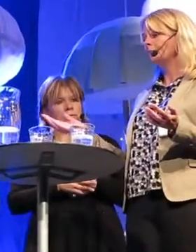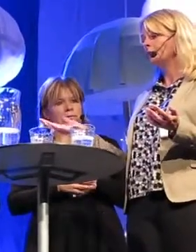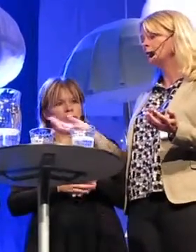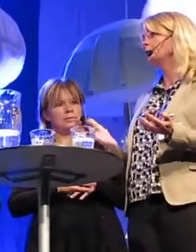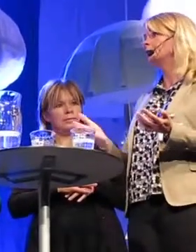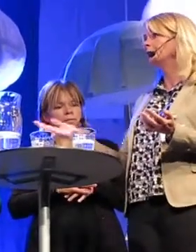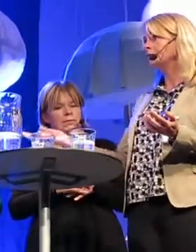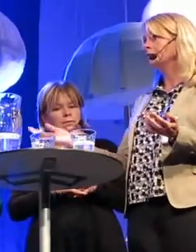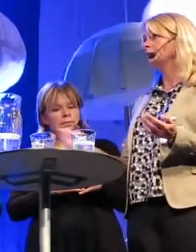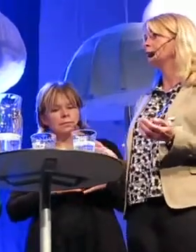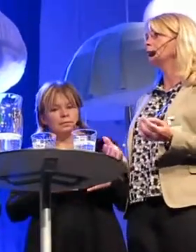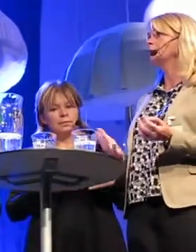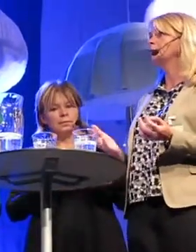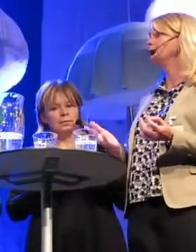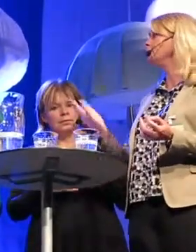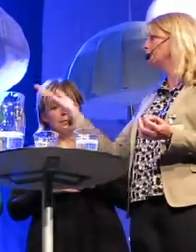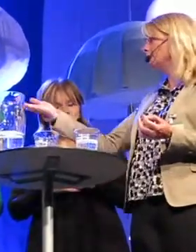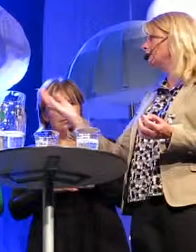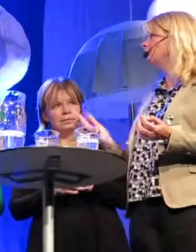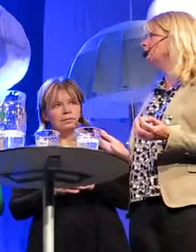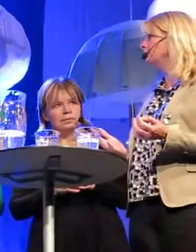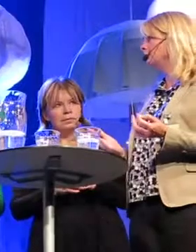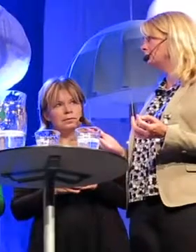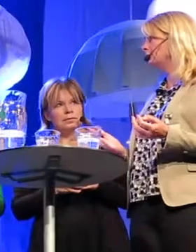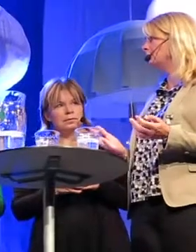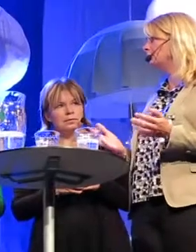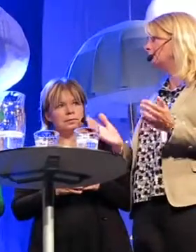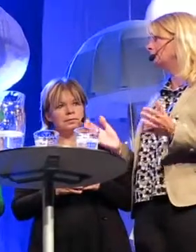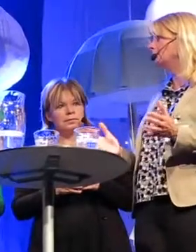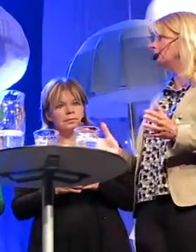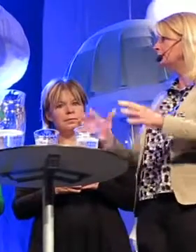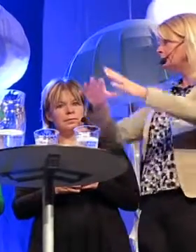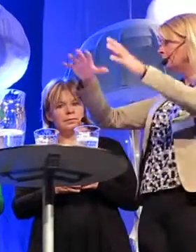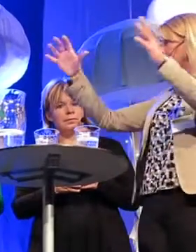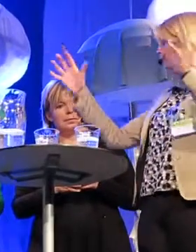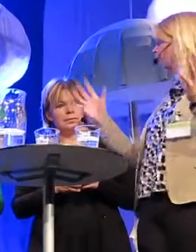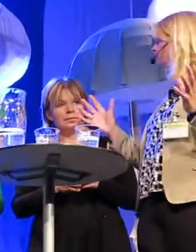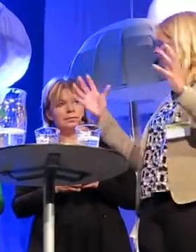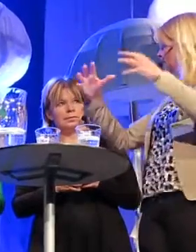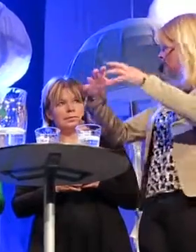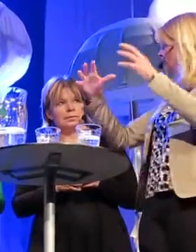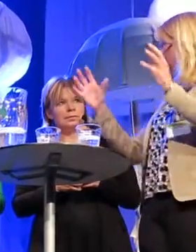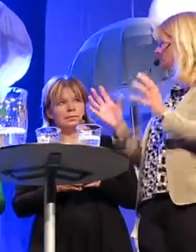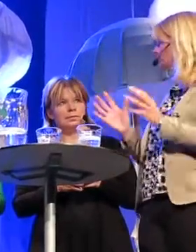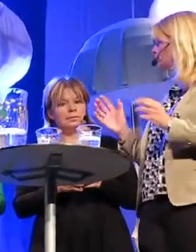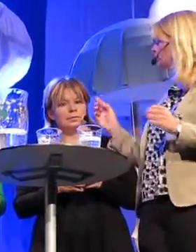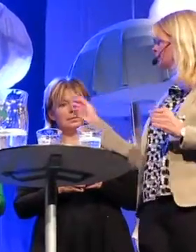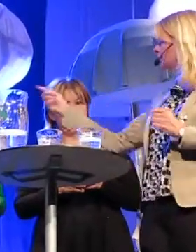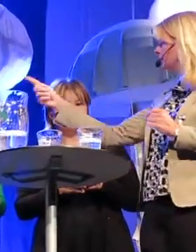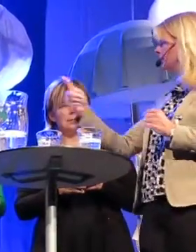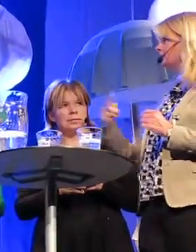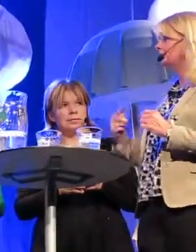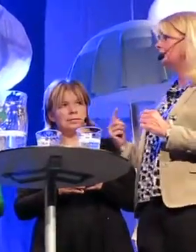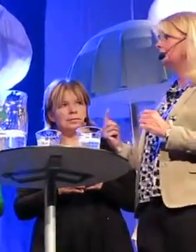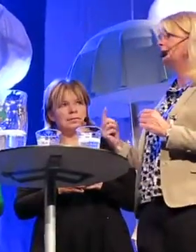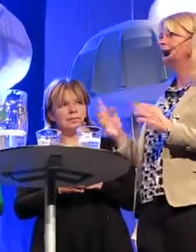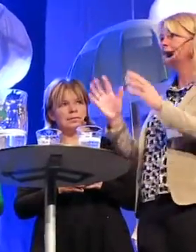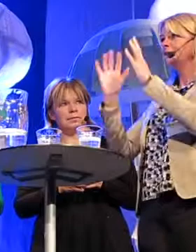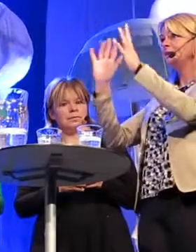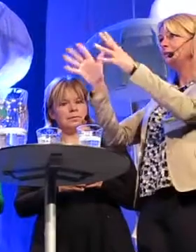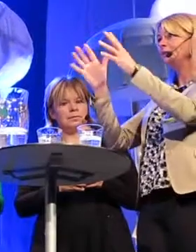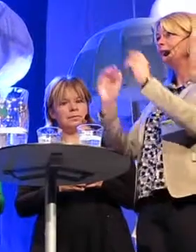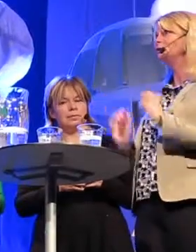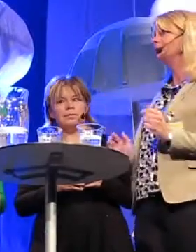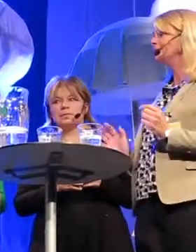till skövling av regnskog och minskad biodiversity och allt det här. Så att få ihop hela hållbarhetsfrågan, och då är det jätteviktigt